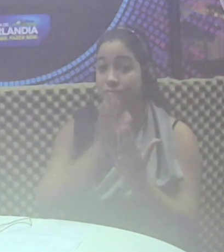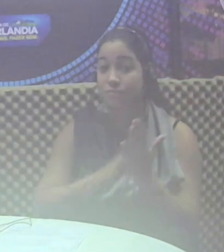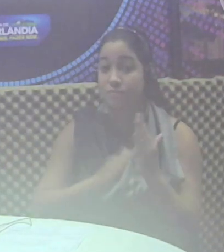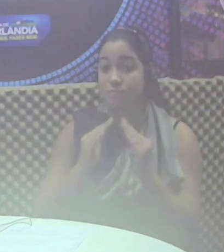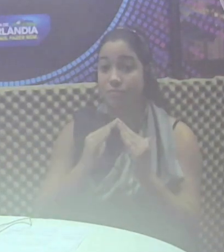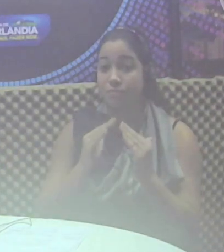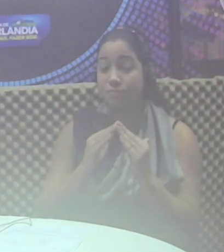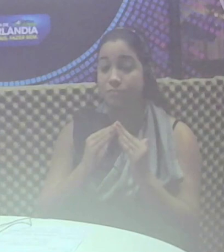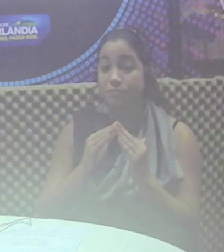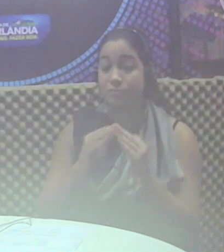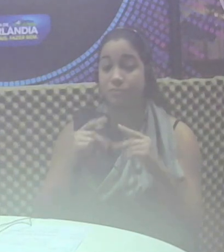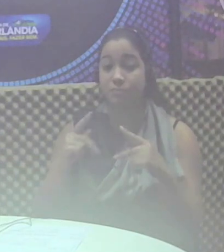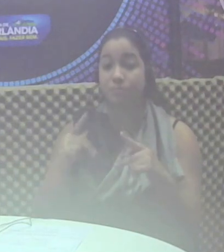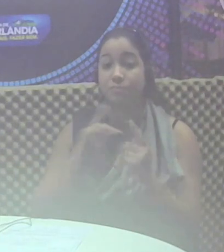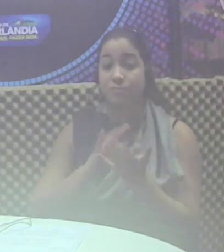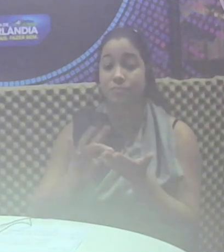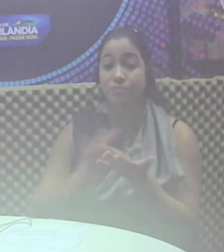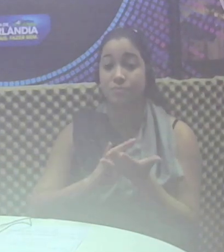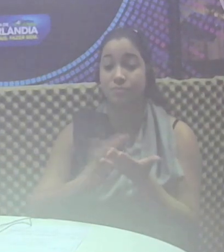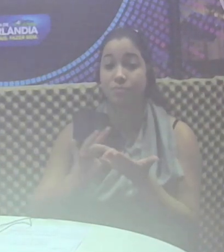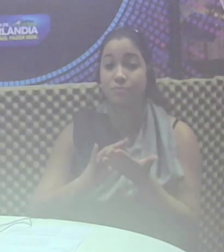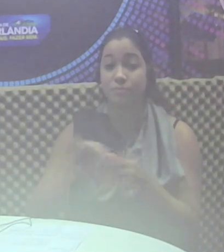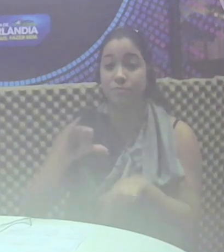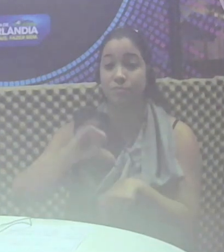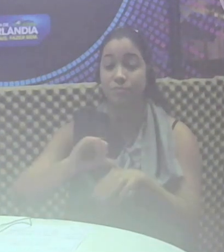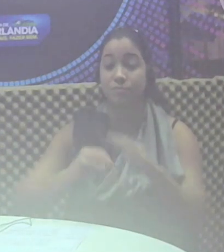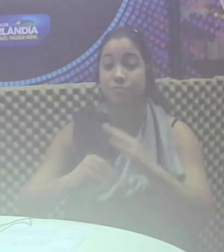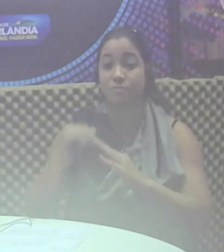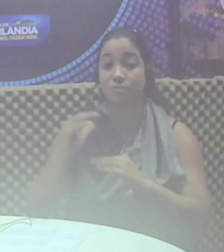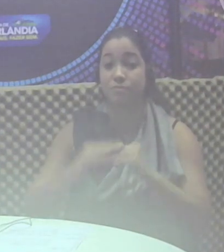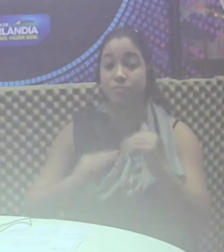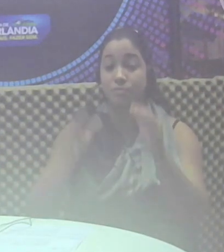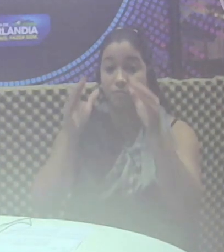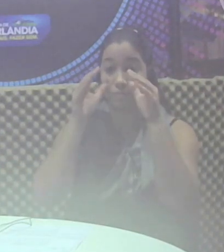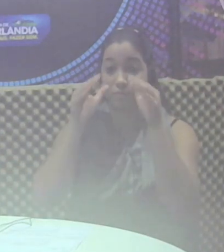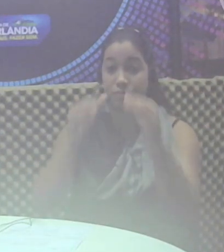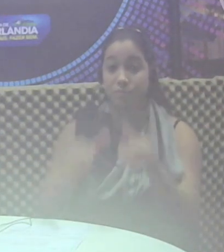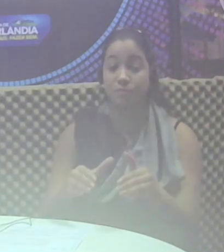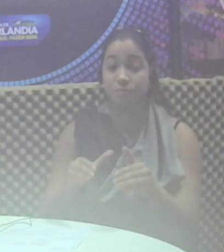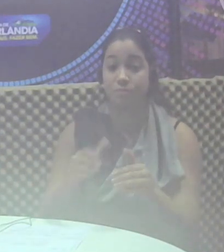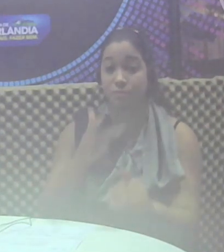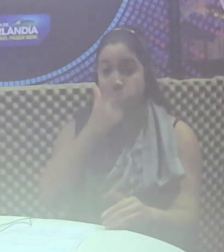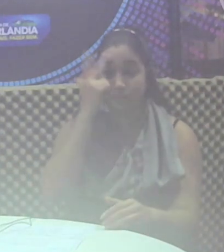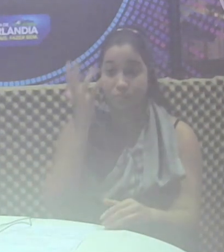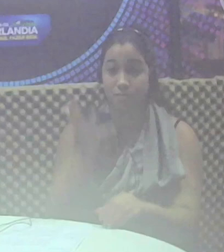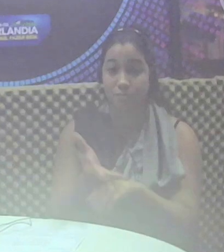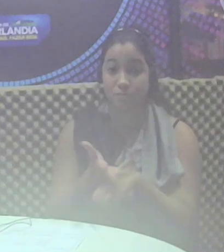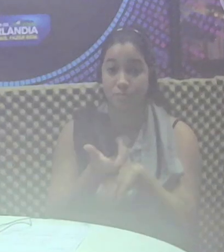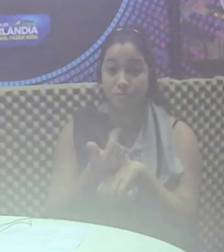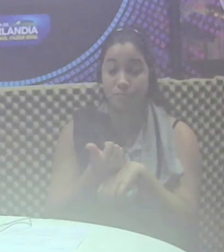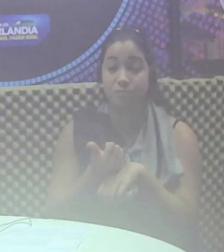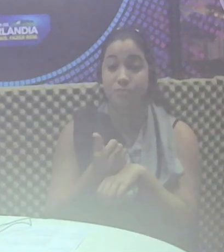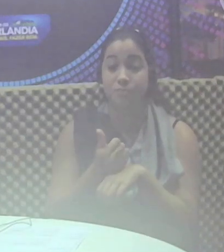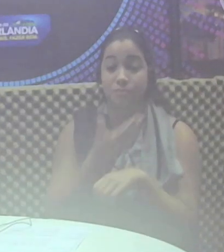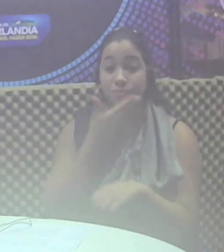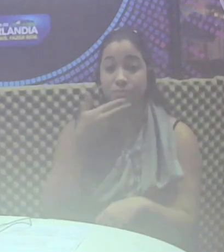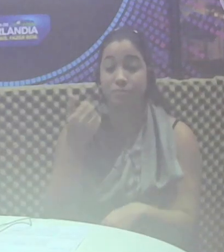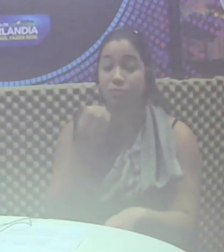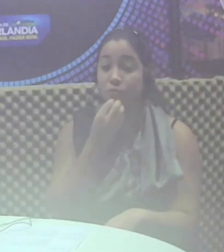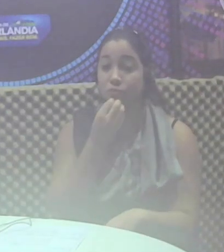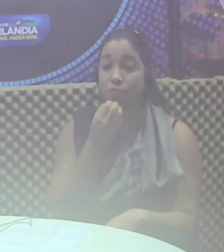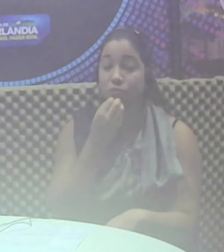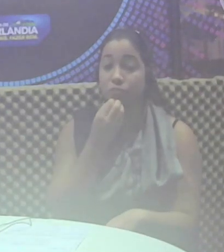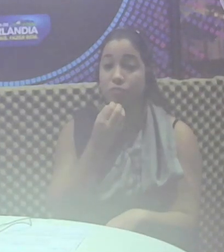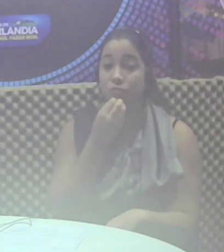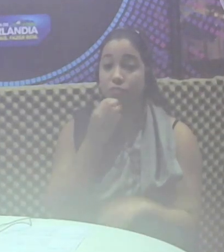e marketing digital. Os centros profissionalizantes são voltados a quem busca aperfeiçoamento e melhores oportunidades